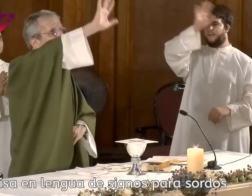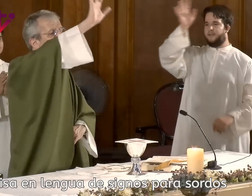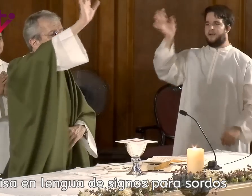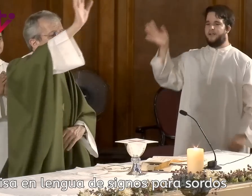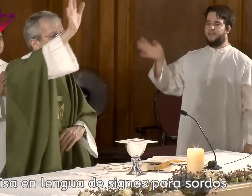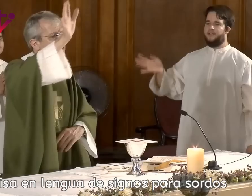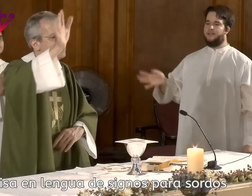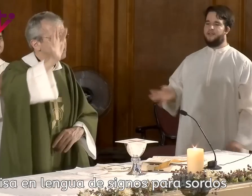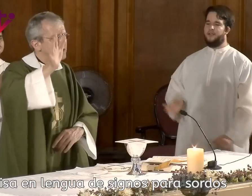Hosana en el